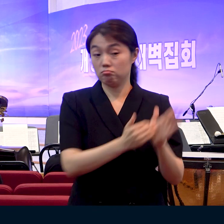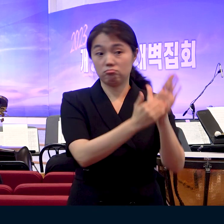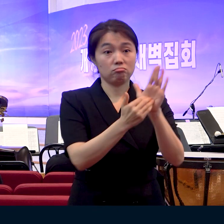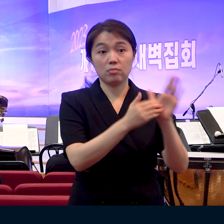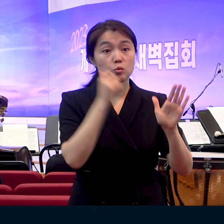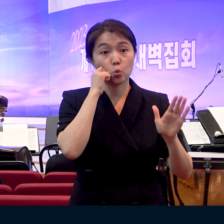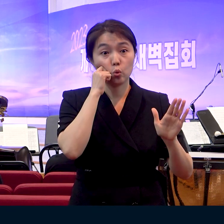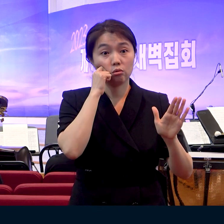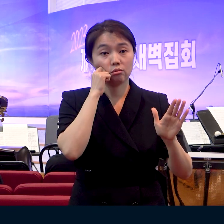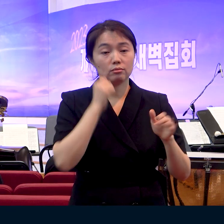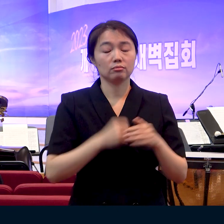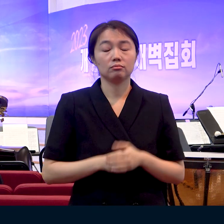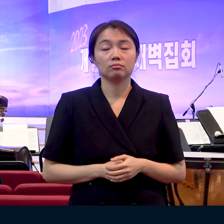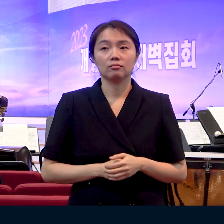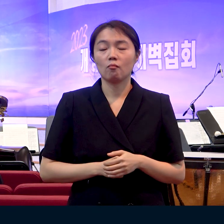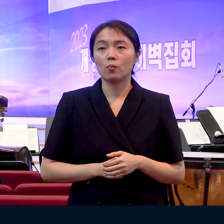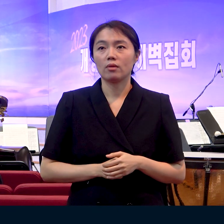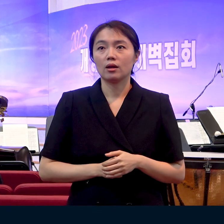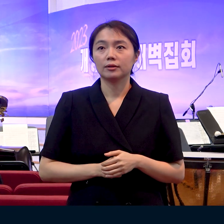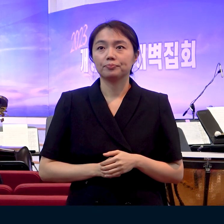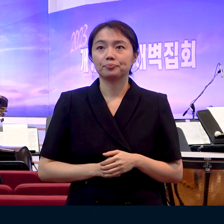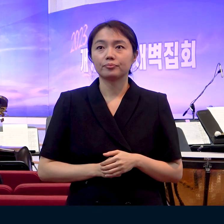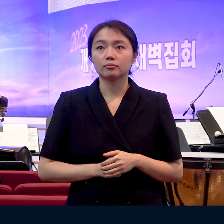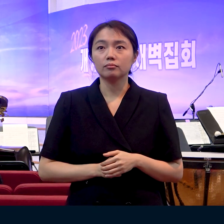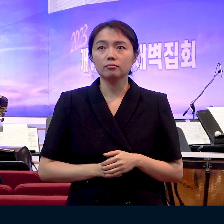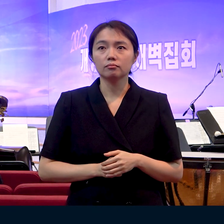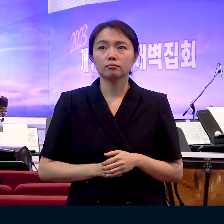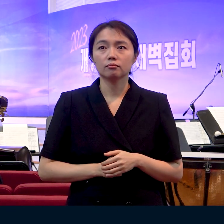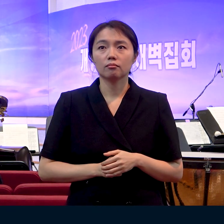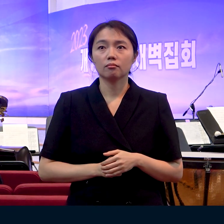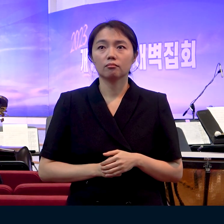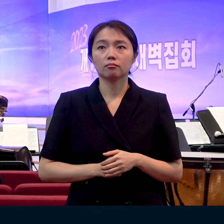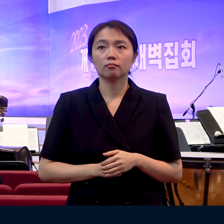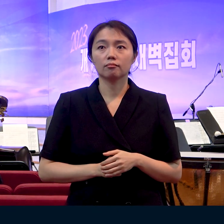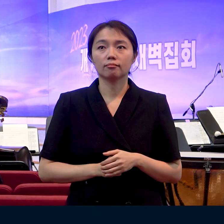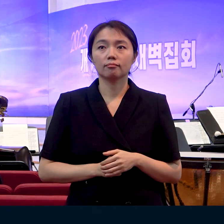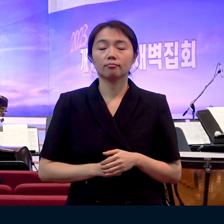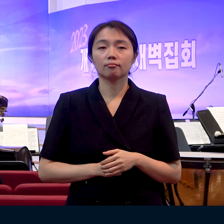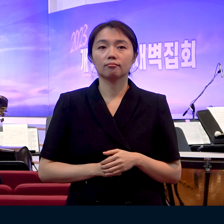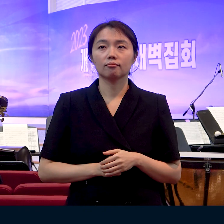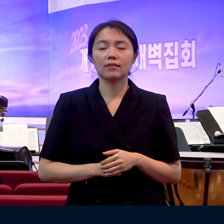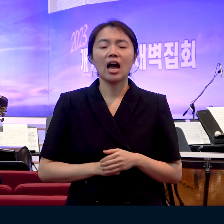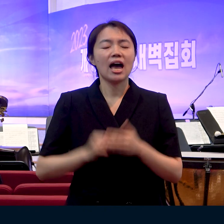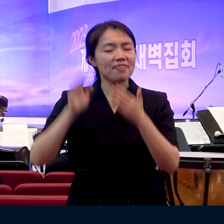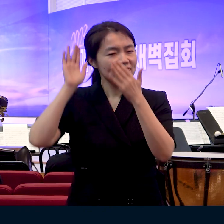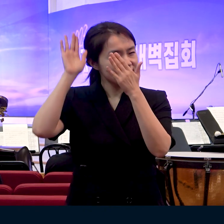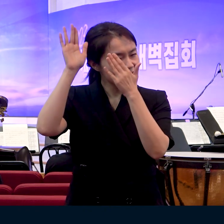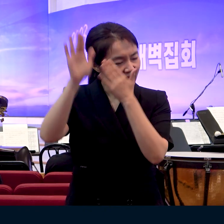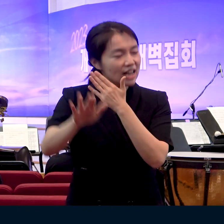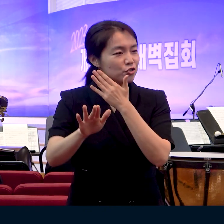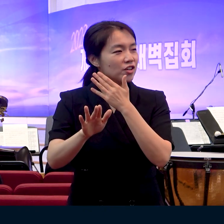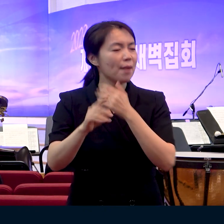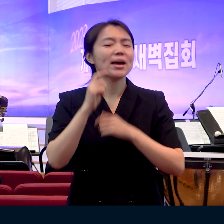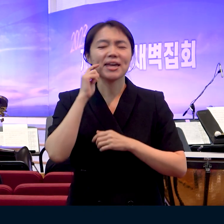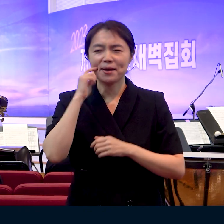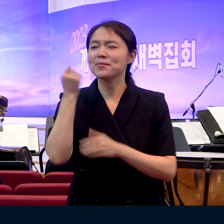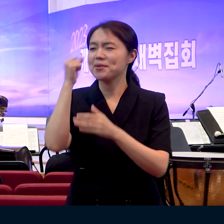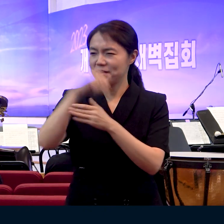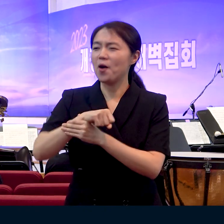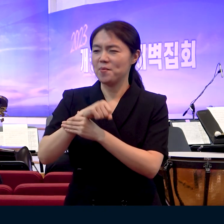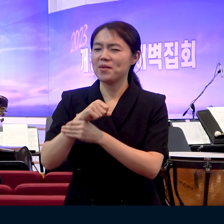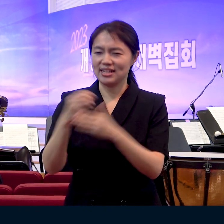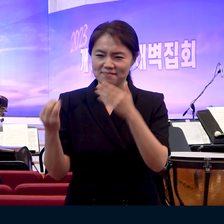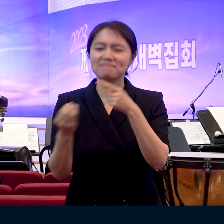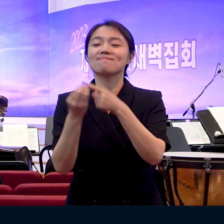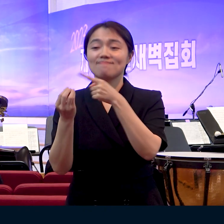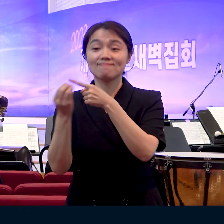그러면요, 우리 눈에 보이지 않아도 반드시 아름다운 열매가 맺힐 줄을 믿습니다. 어쩌면 우리 세대가 아닌 다음 세대일